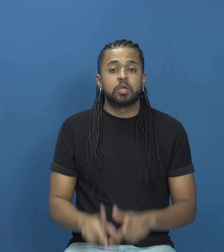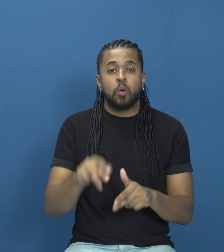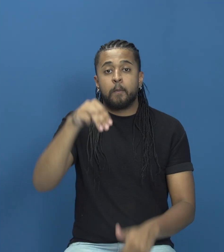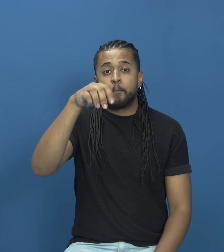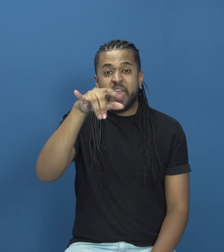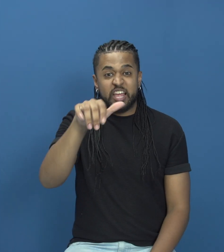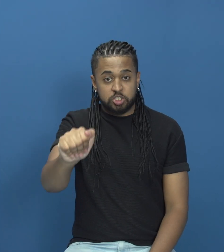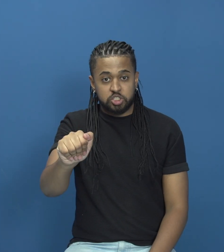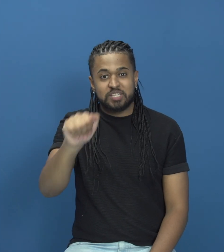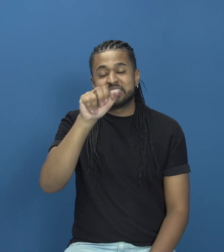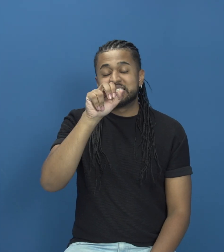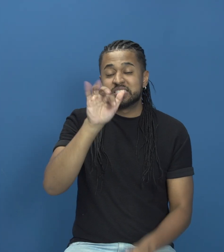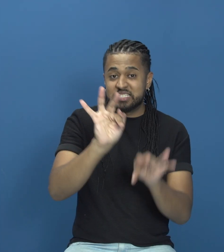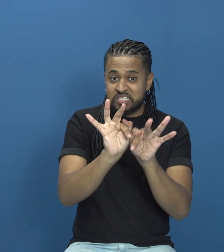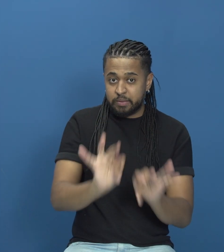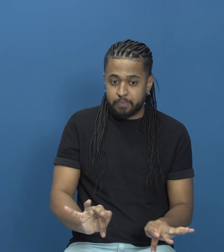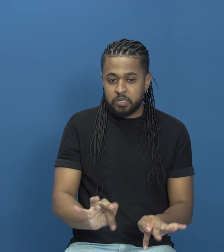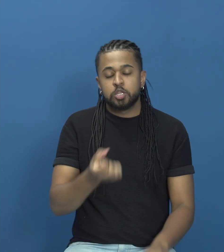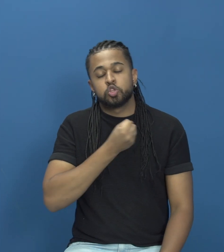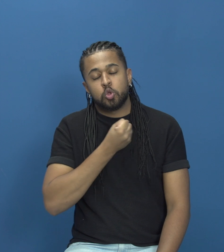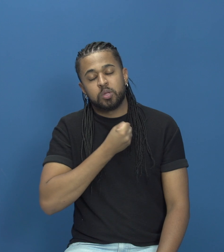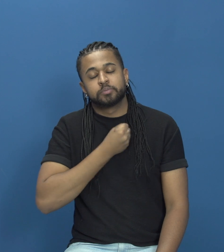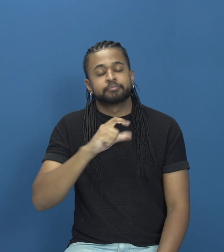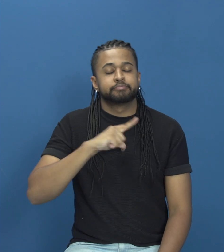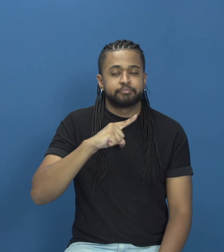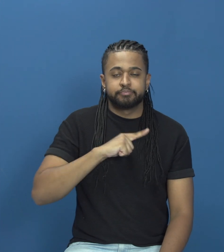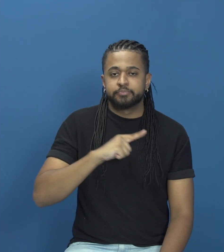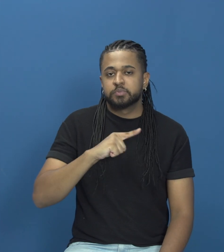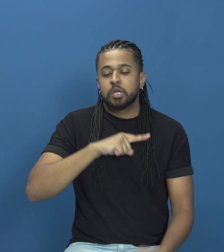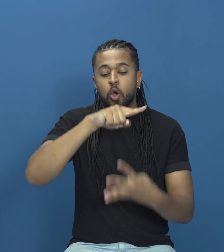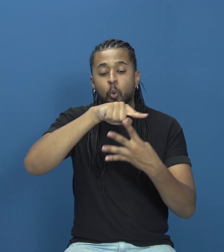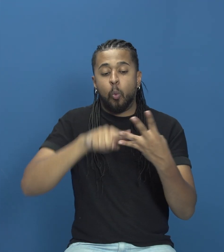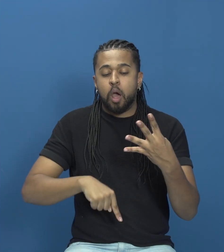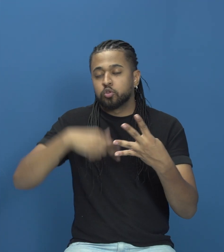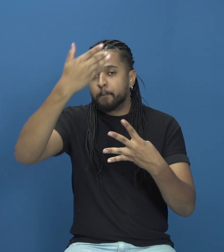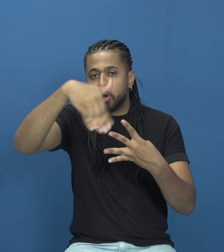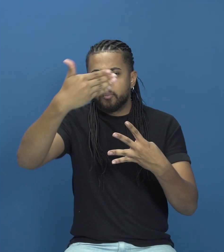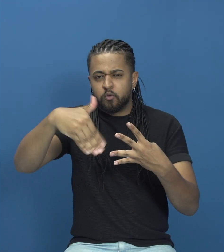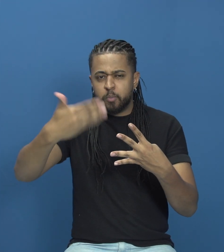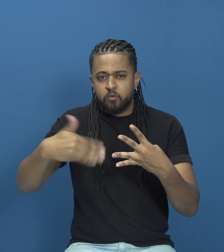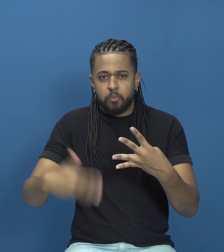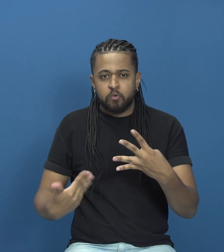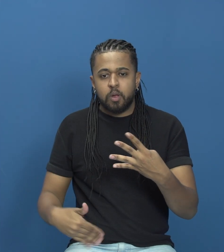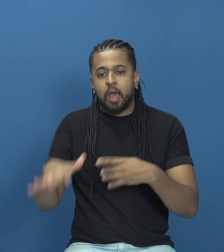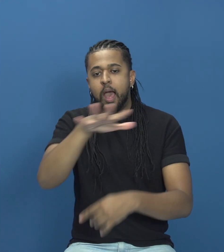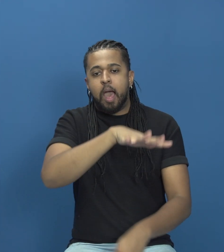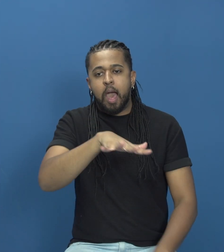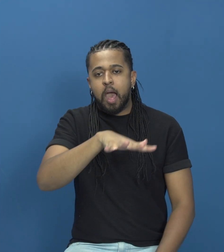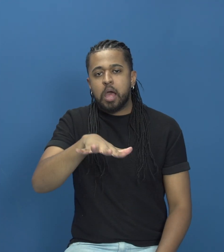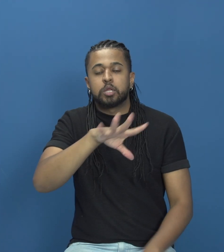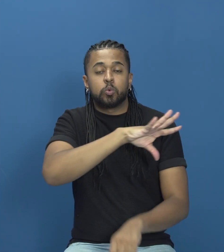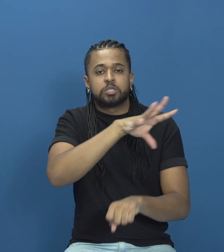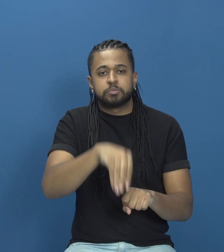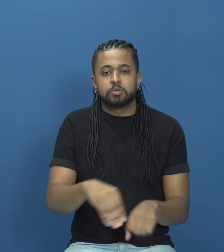média aritmética simples das notas obtidas nas 4 provas referentes às áreas de